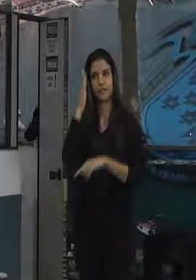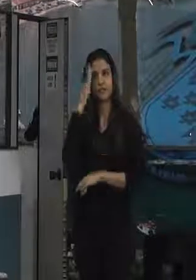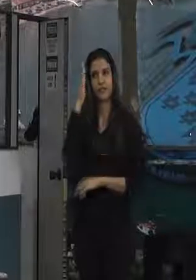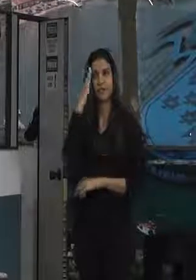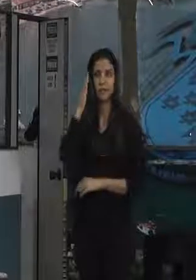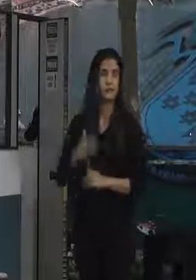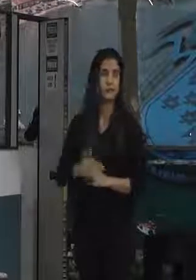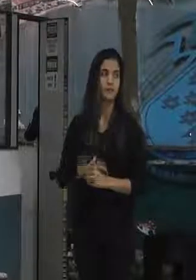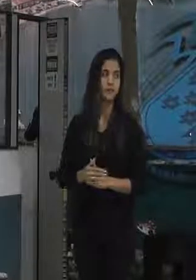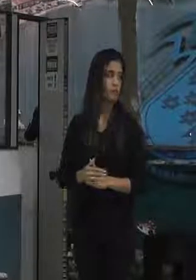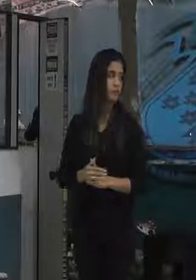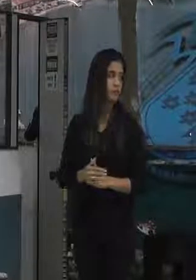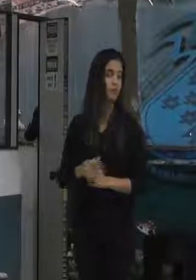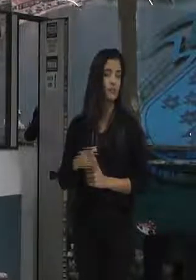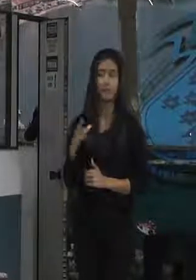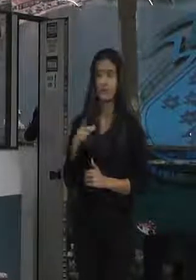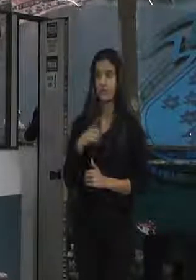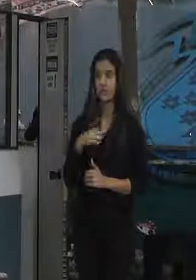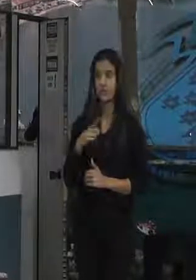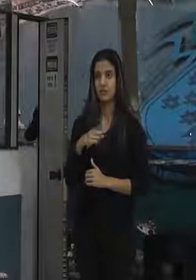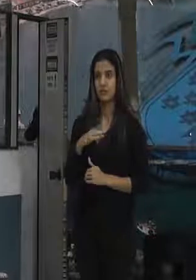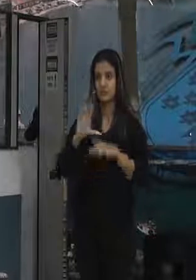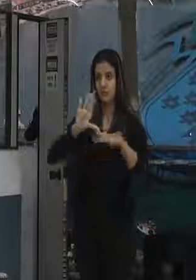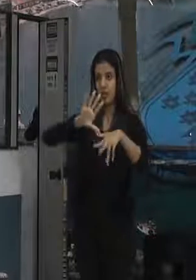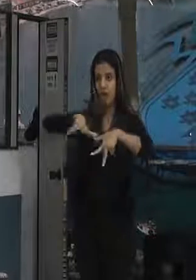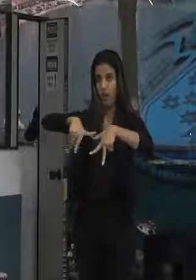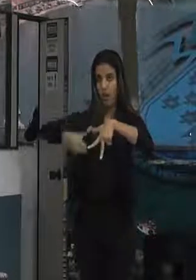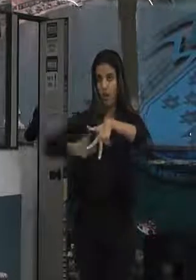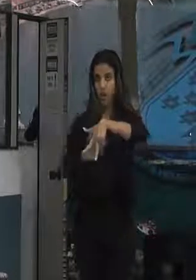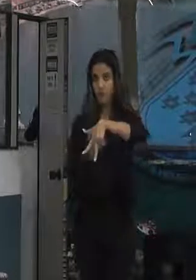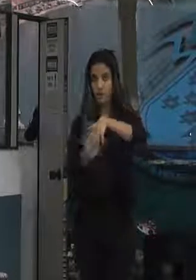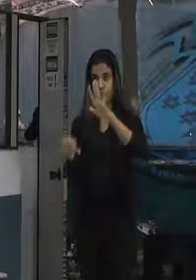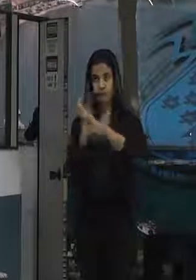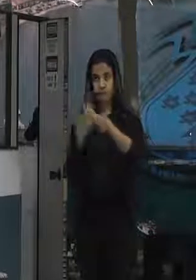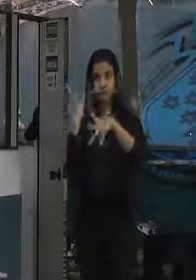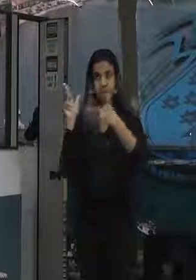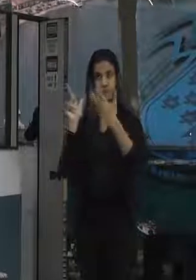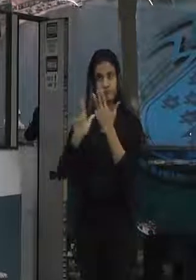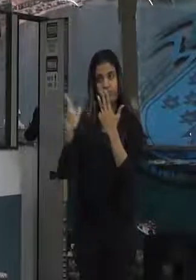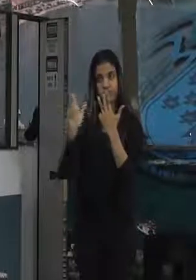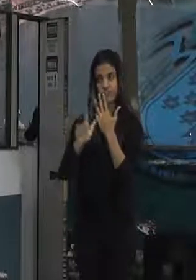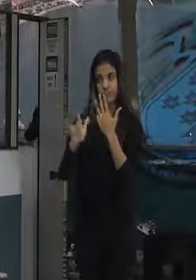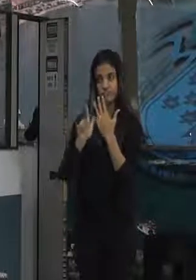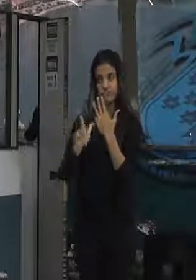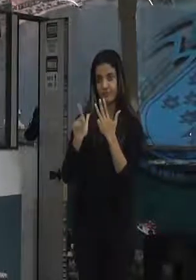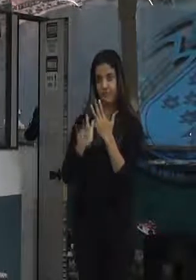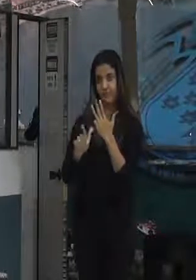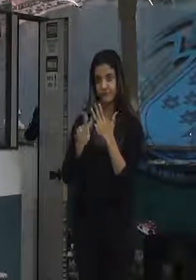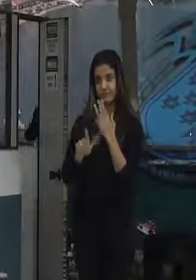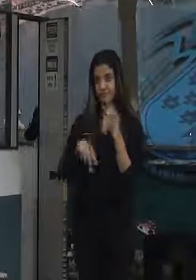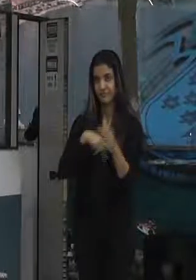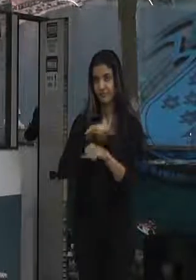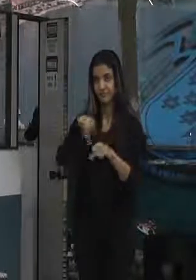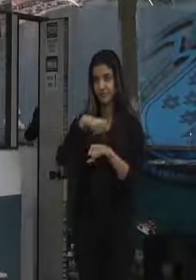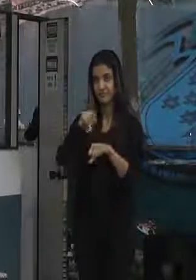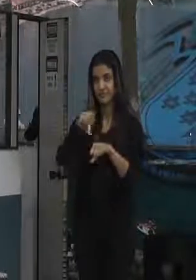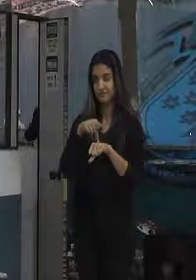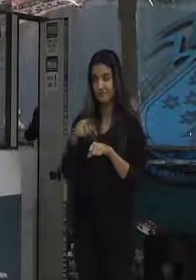aqui que o maior índice de corrupção foi nesse governo. O país está hoje dessa